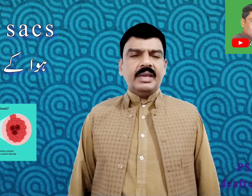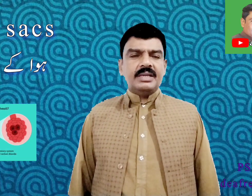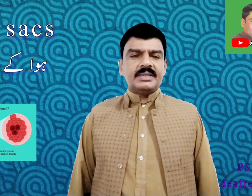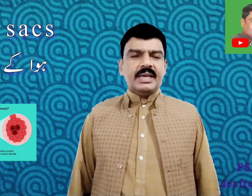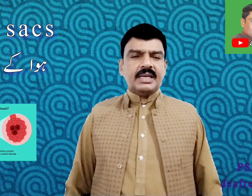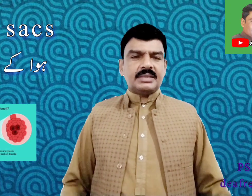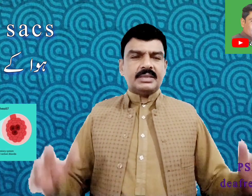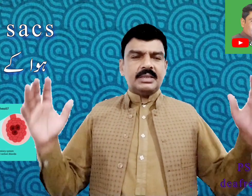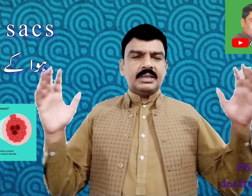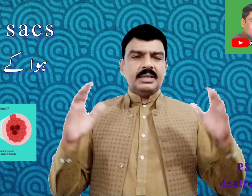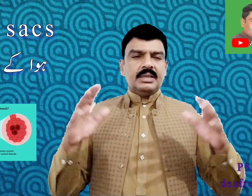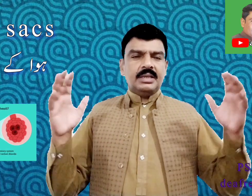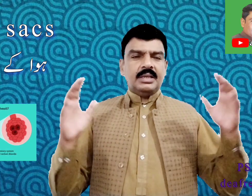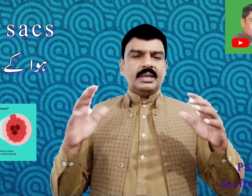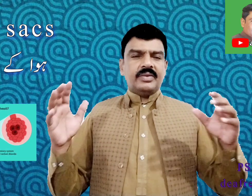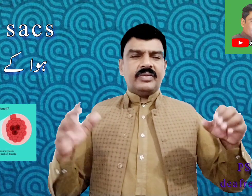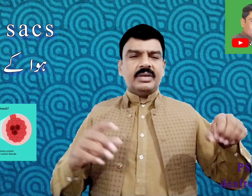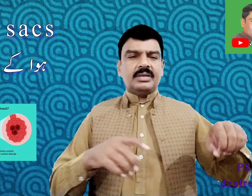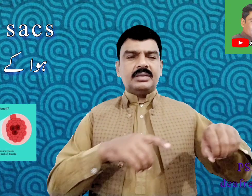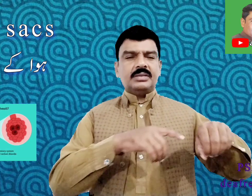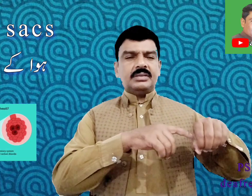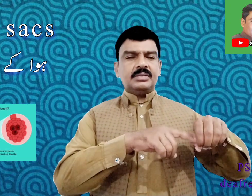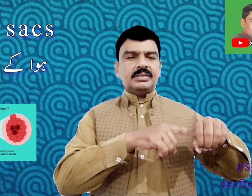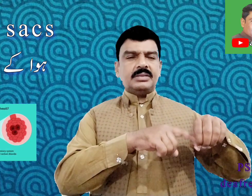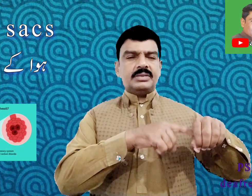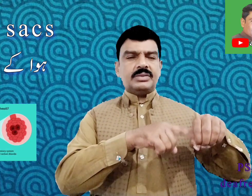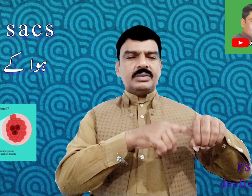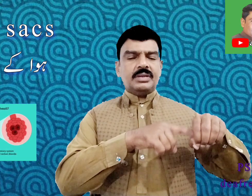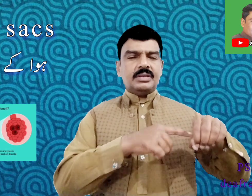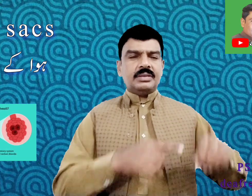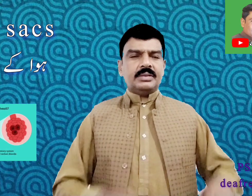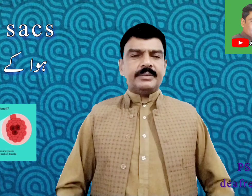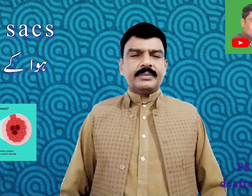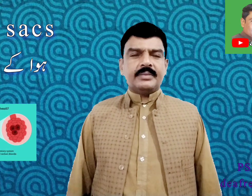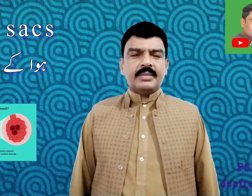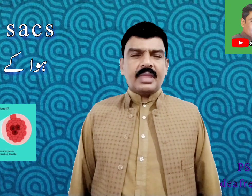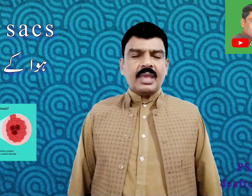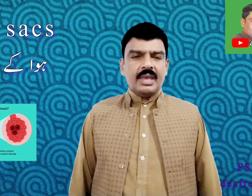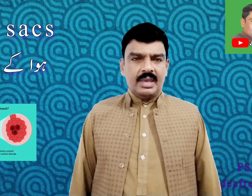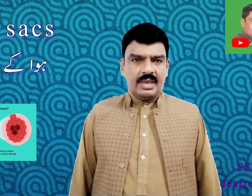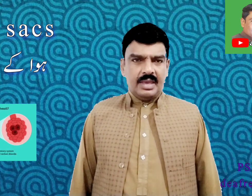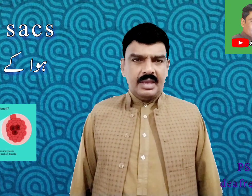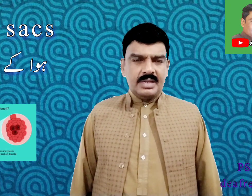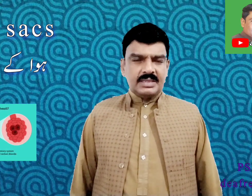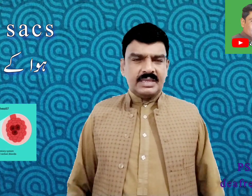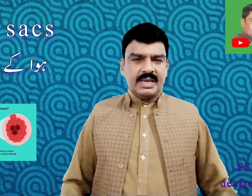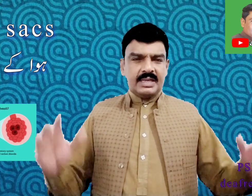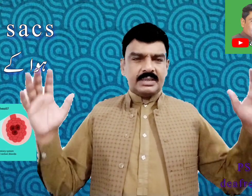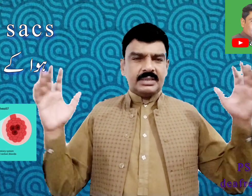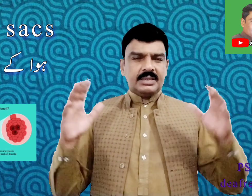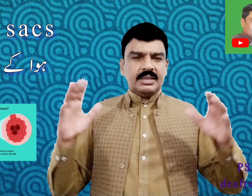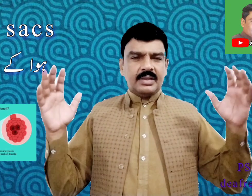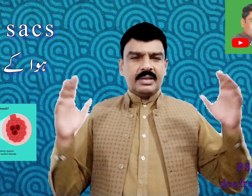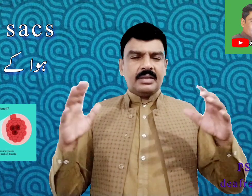air sacs, हवा, सुराख, air sacs,